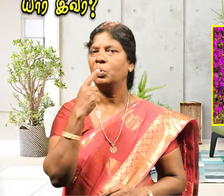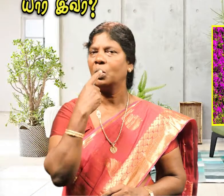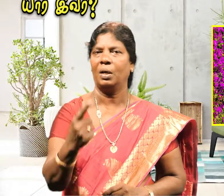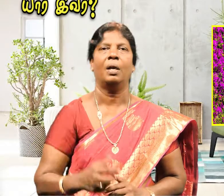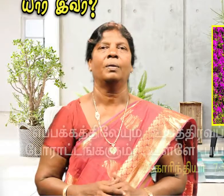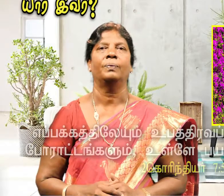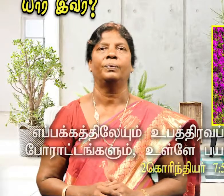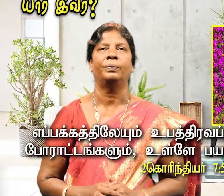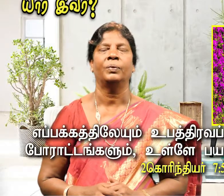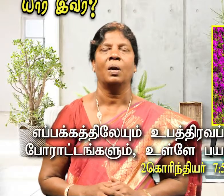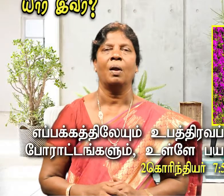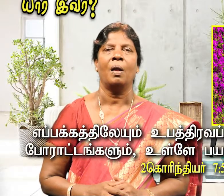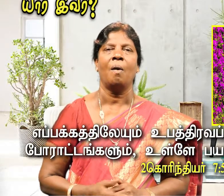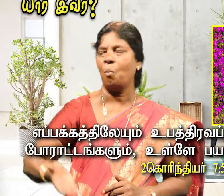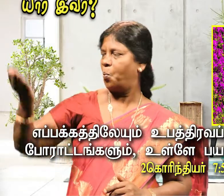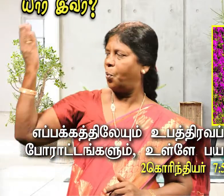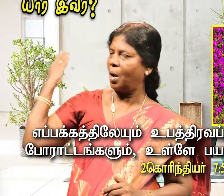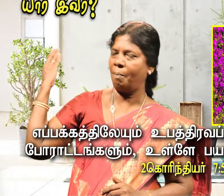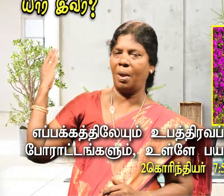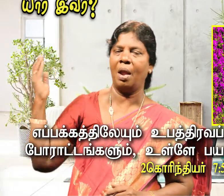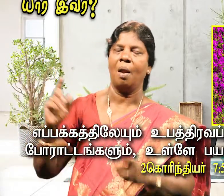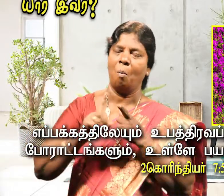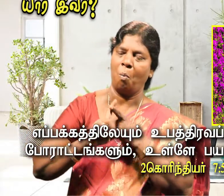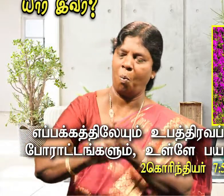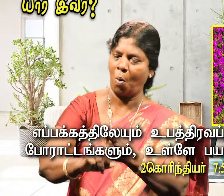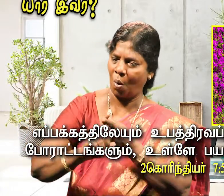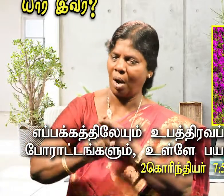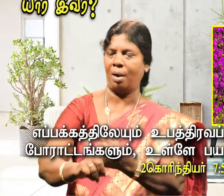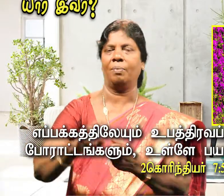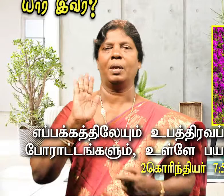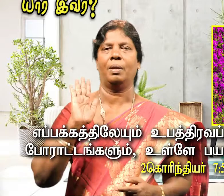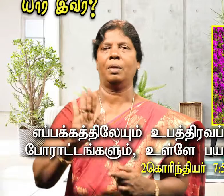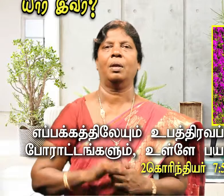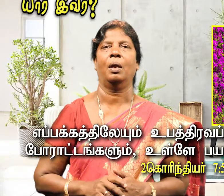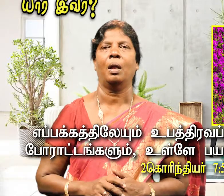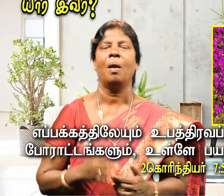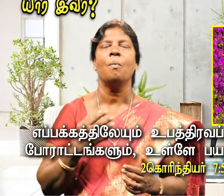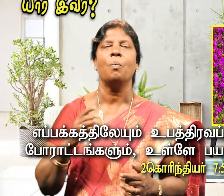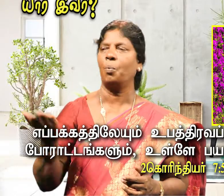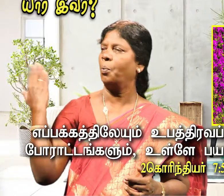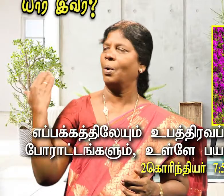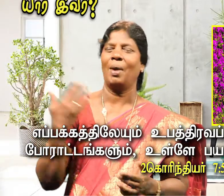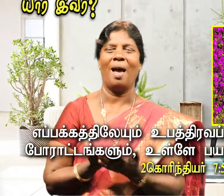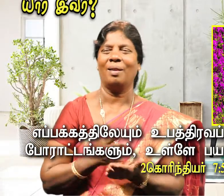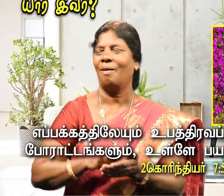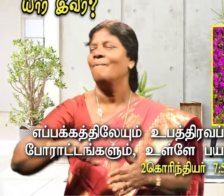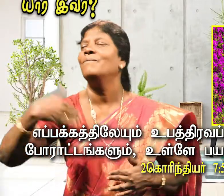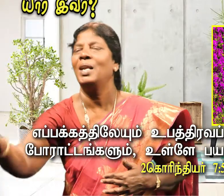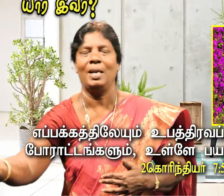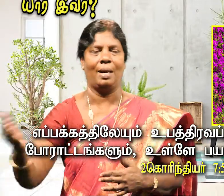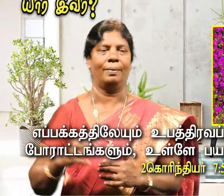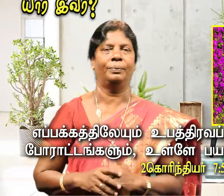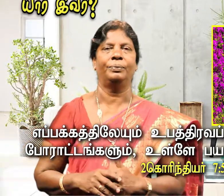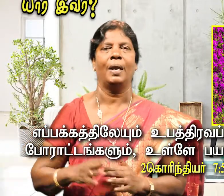5வது வசனத்தில் அவர் சொல்லுகிறார், புறம்பே போராட்டங்கள் இருந்தது. புறம்பே என்றால் வெளியிலே.